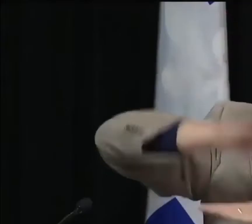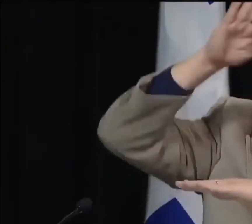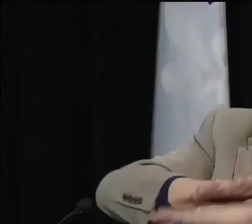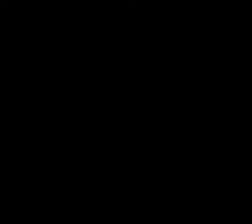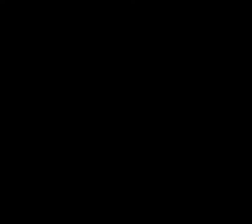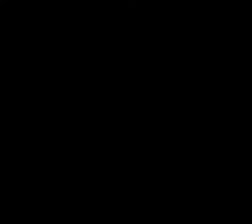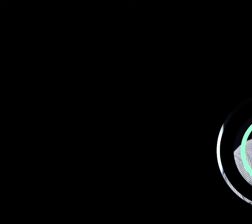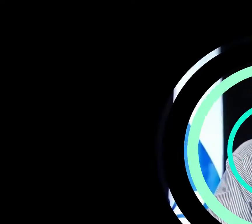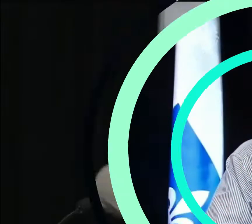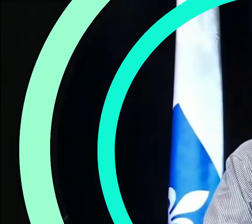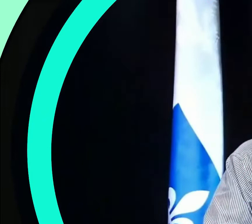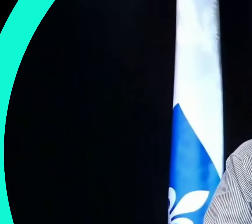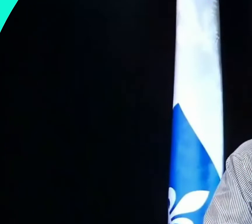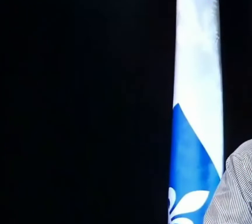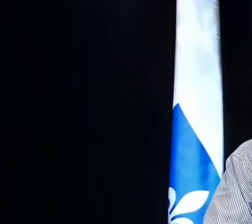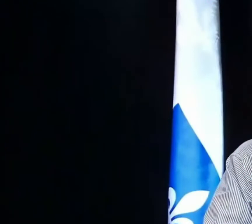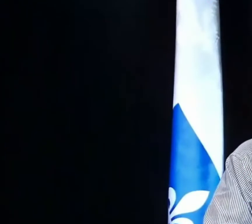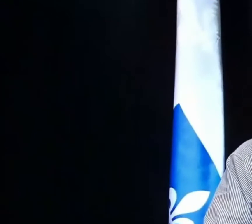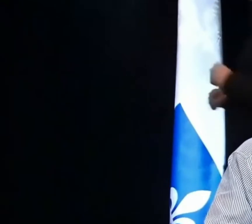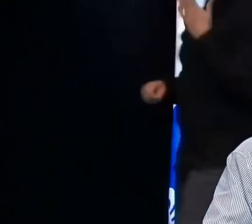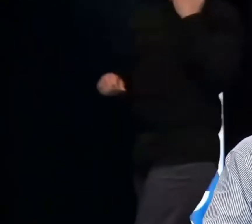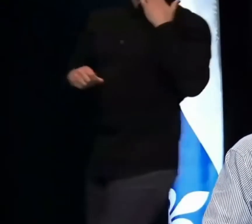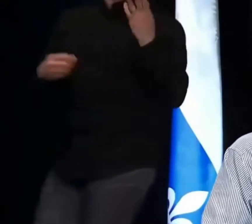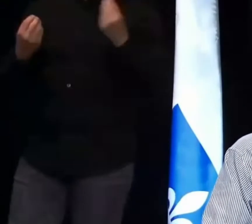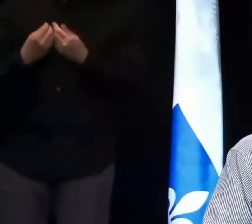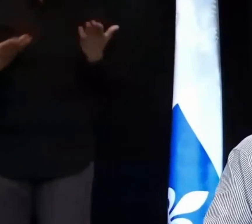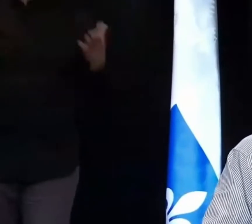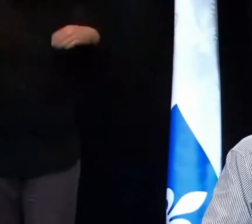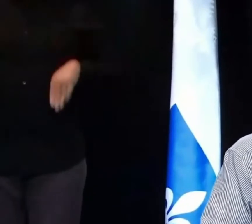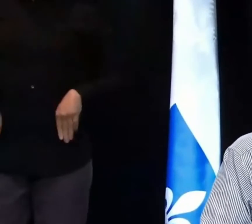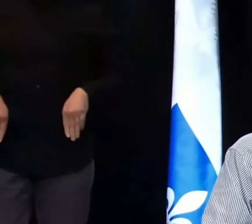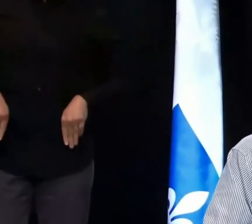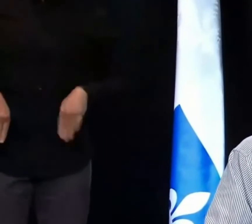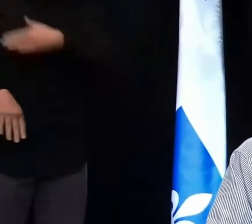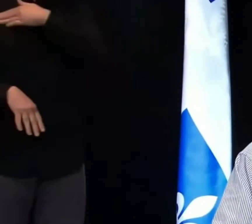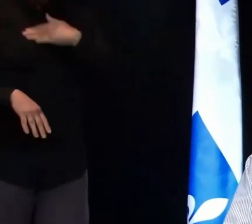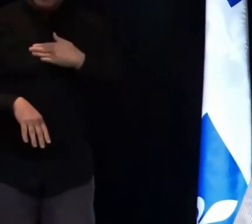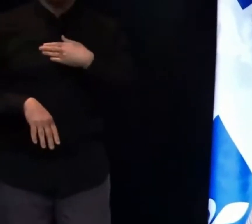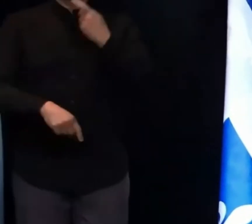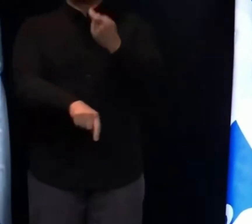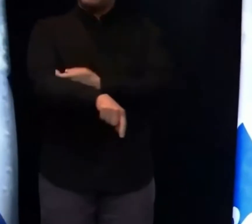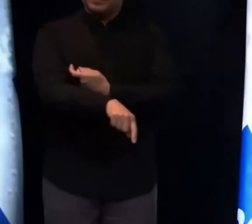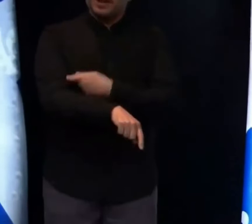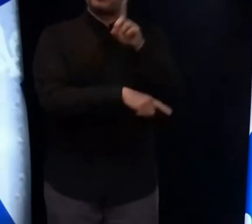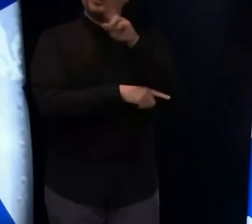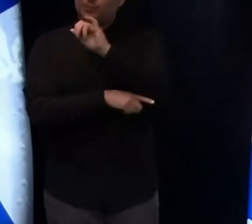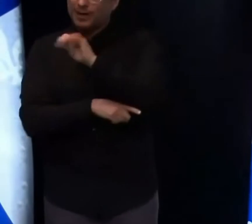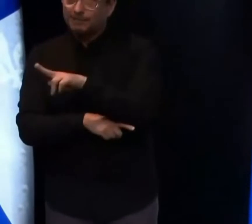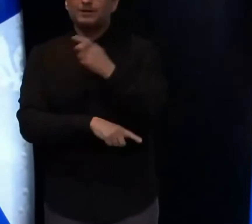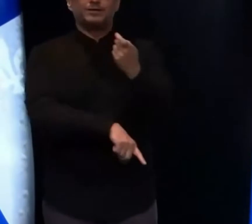arrière-grand-père, il a labouré la terre. C'est qui lui, je sais pas. Mesdames et messieurs,